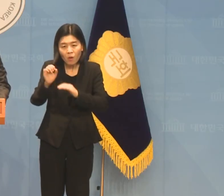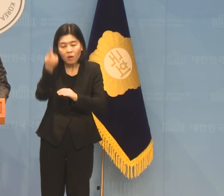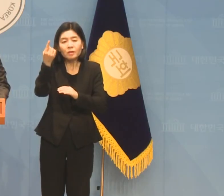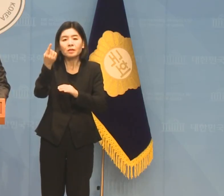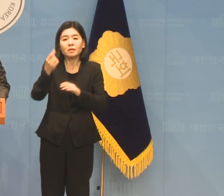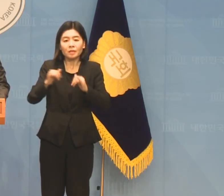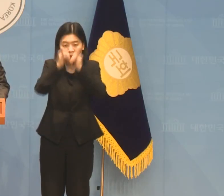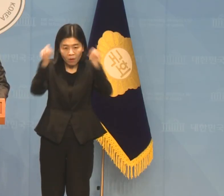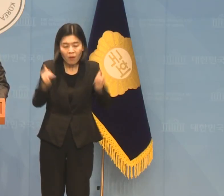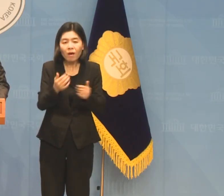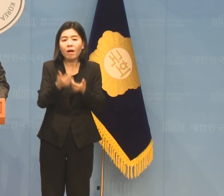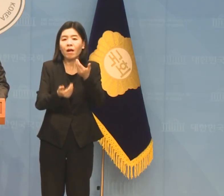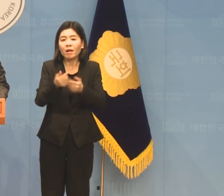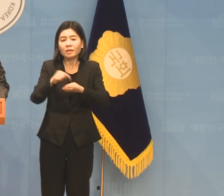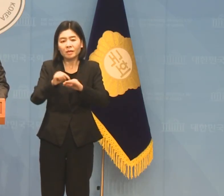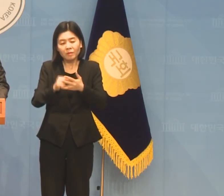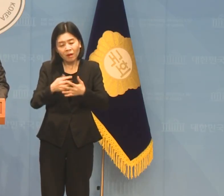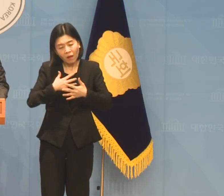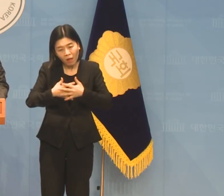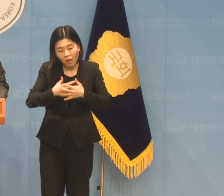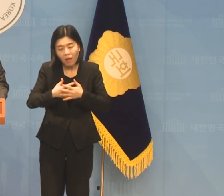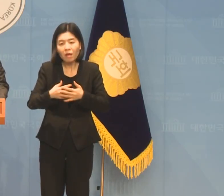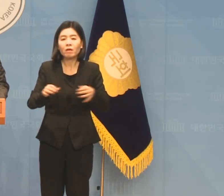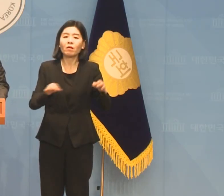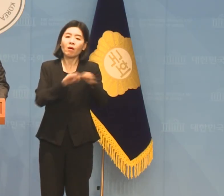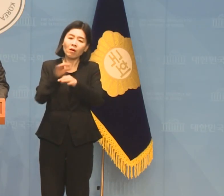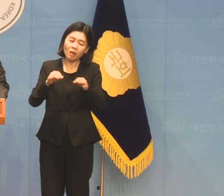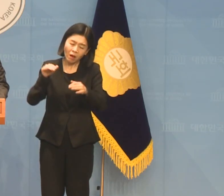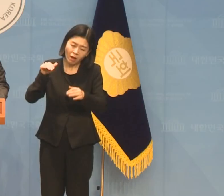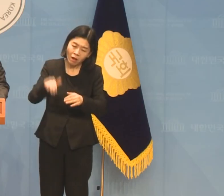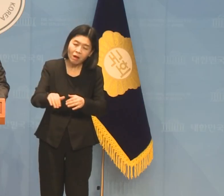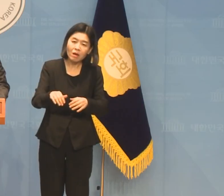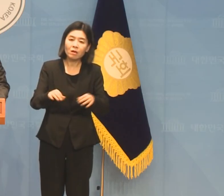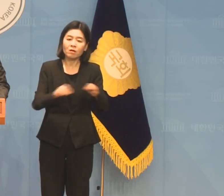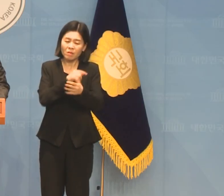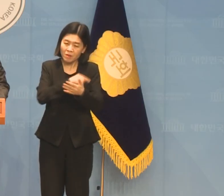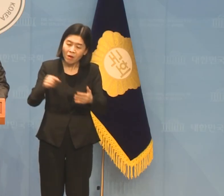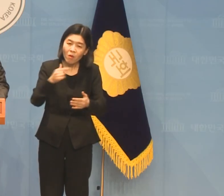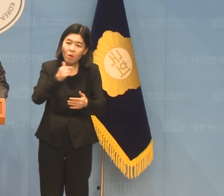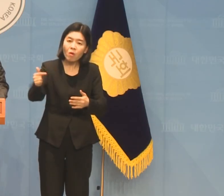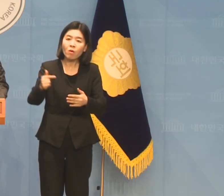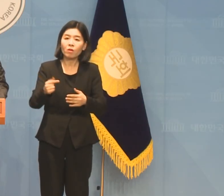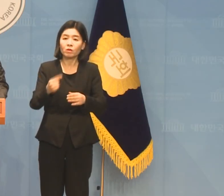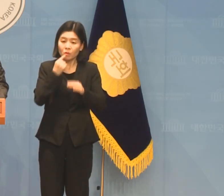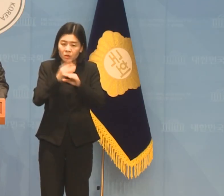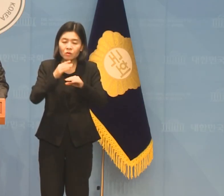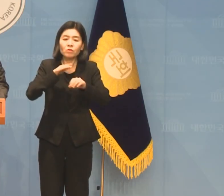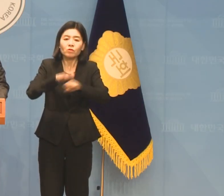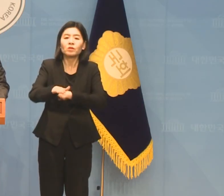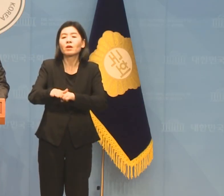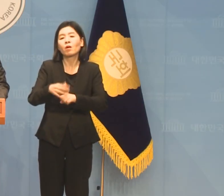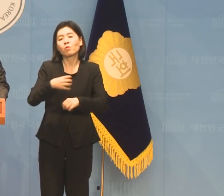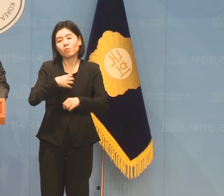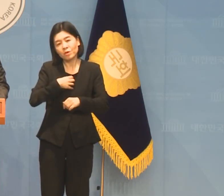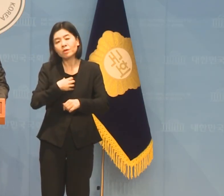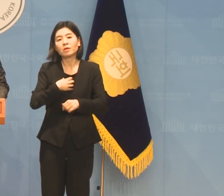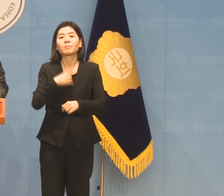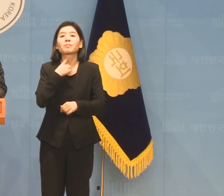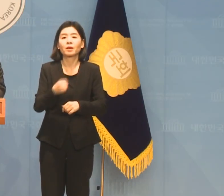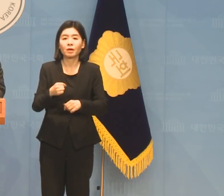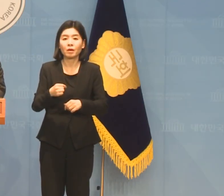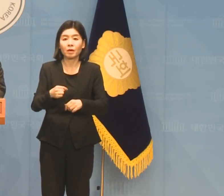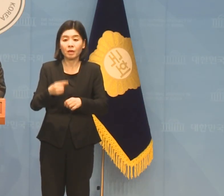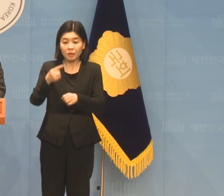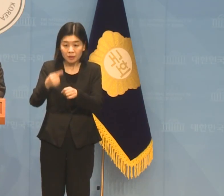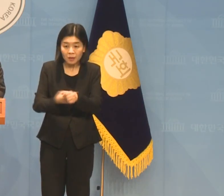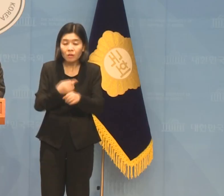그리고 심각한 경제적 타격을 입었습니다. 무엇보다 민주주의의 위기를 겪었습니다. 그렇게 이번 대선을